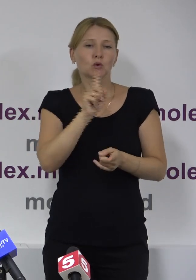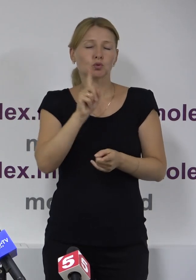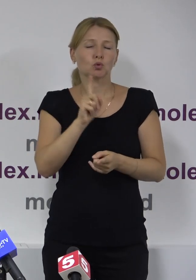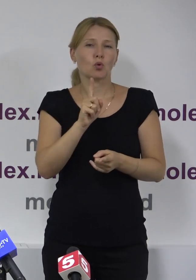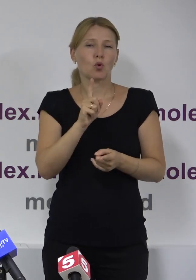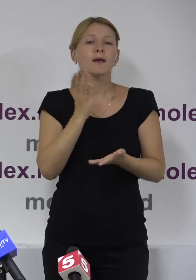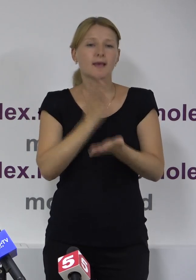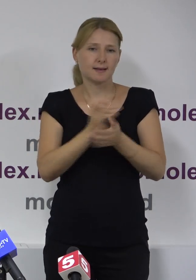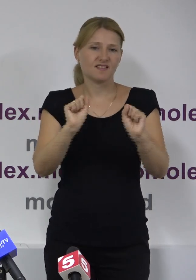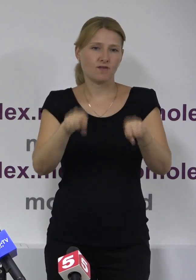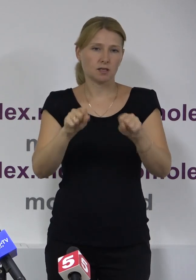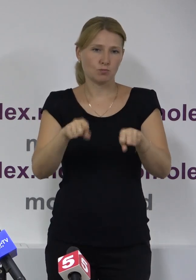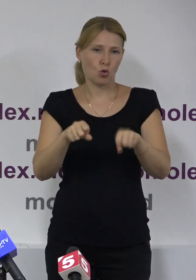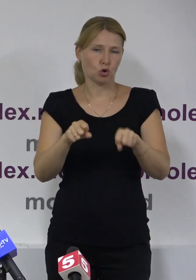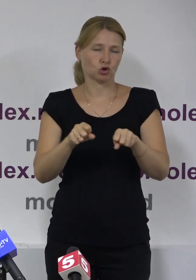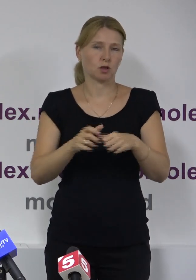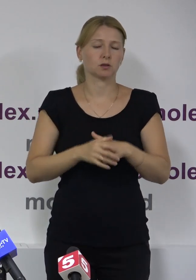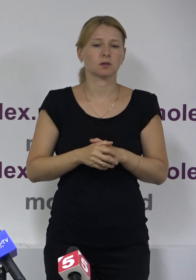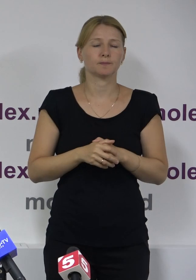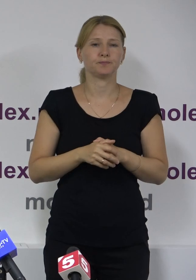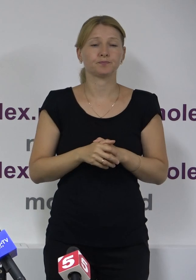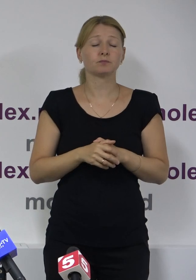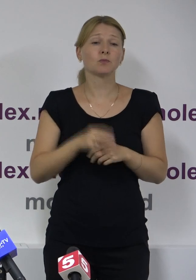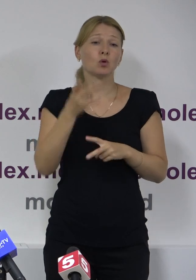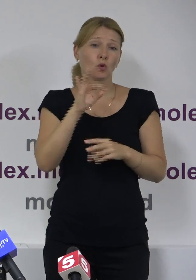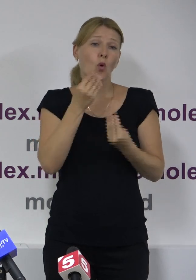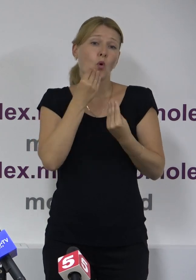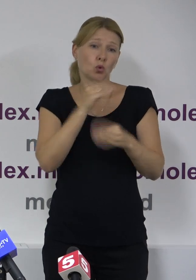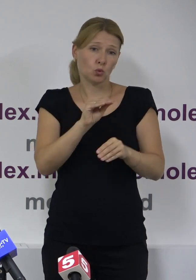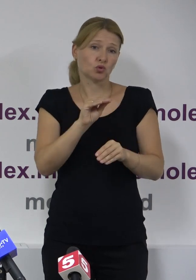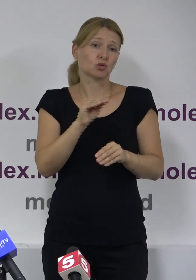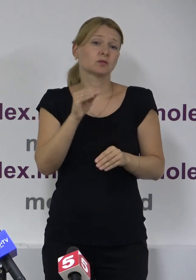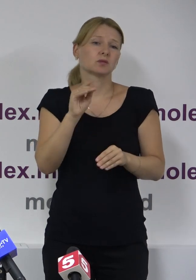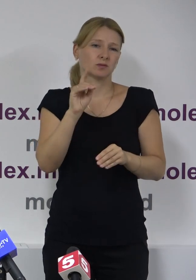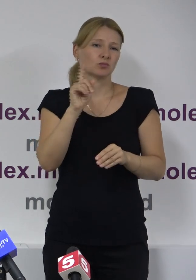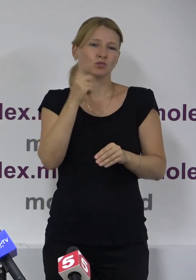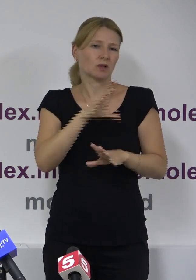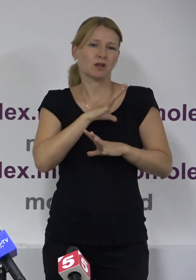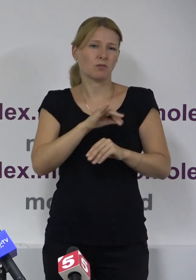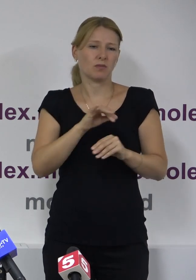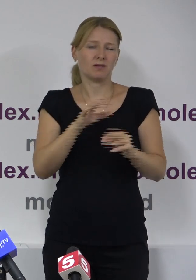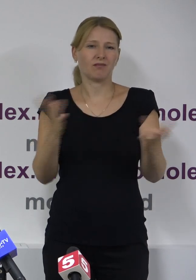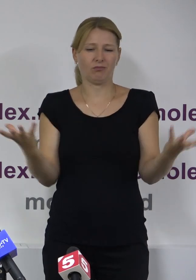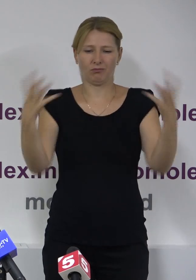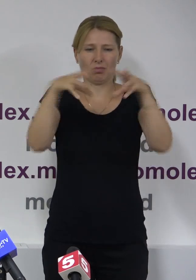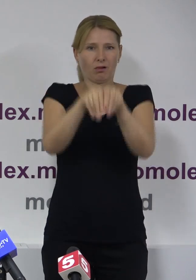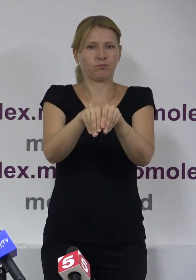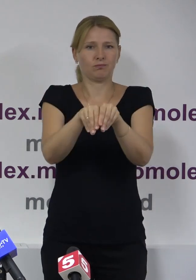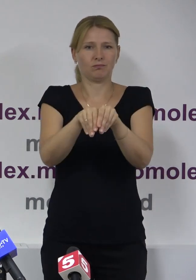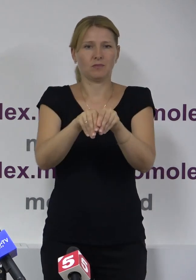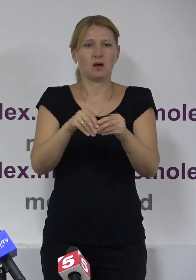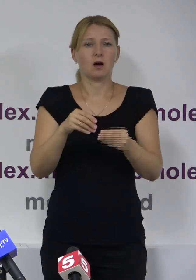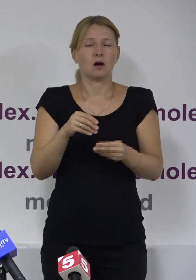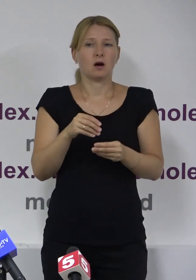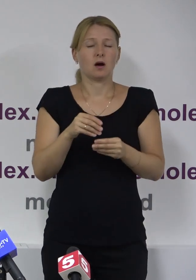vedere că ar fi fost totuși mai bine ca aceste scrutine să nu fie comasate, având în vedere